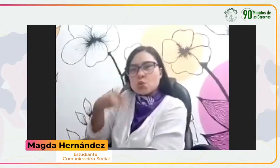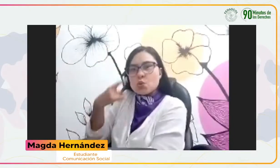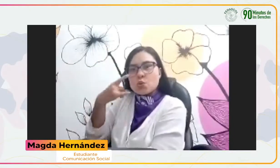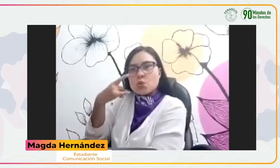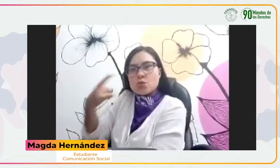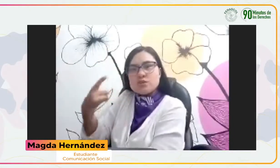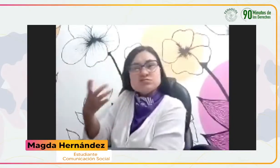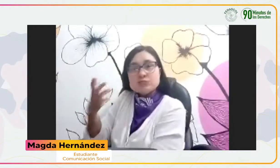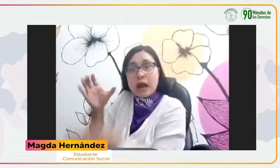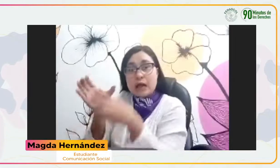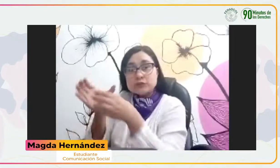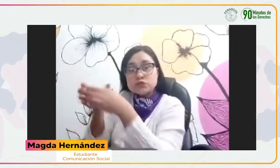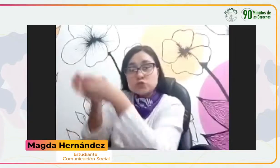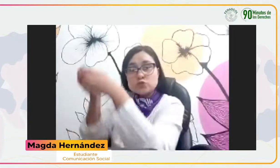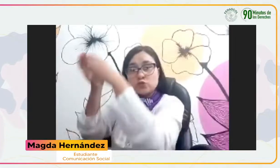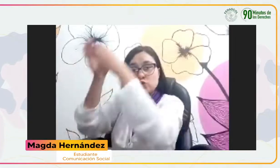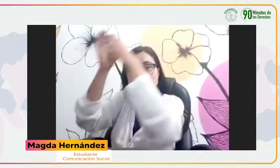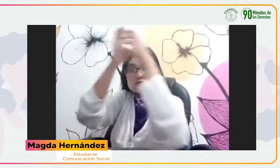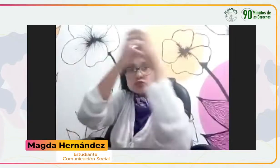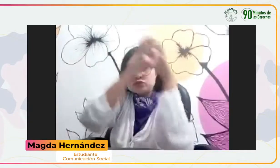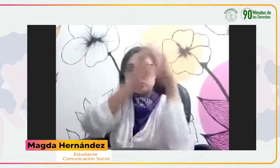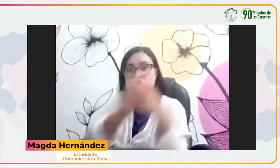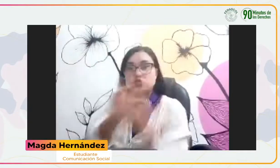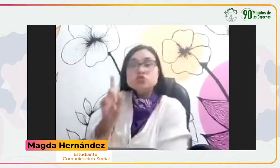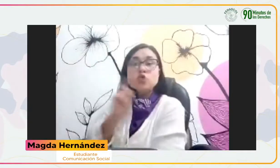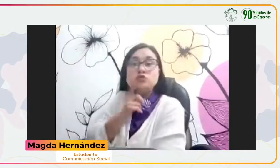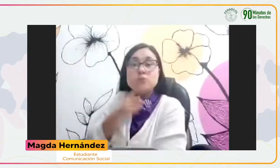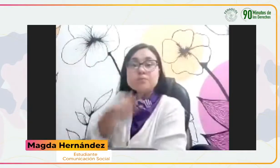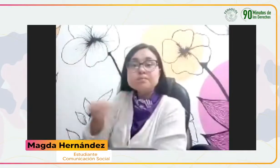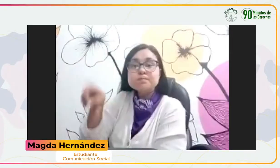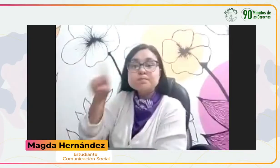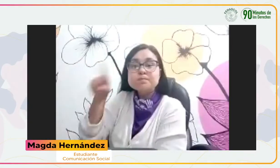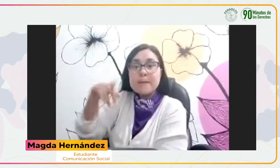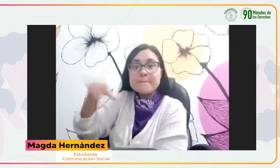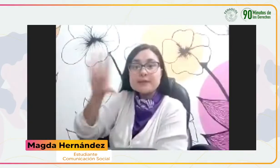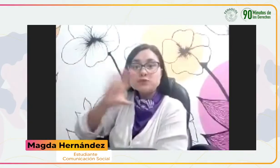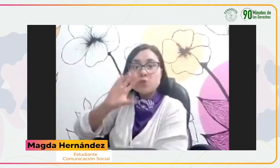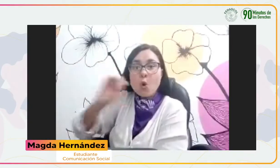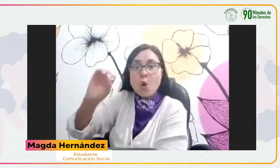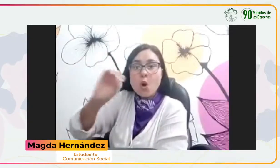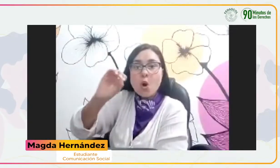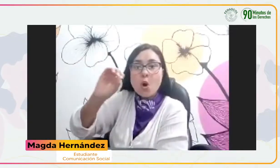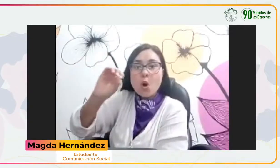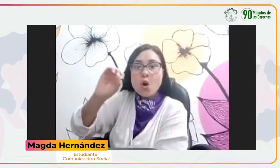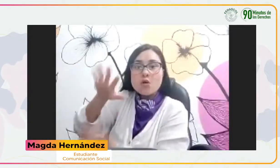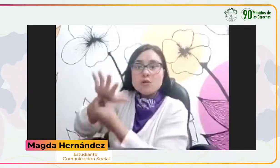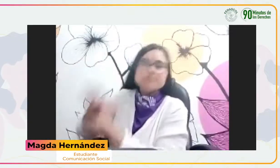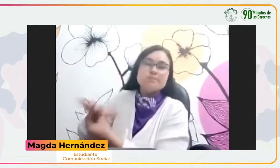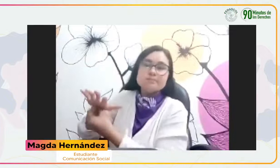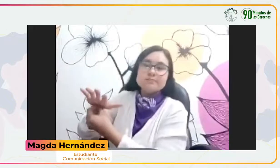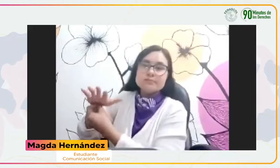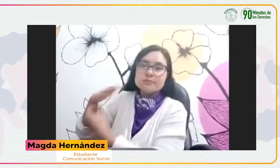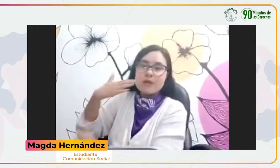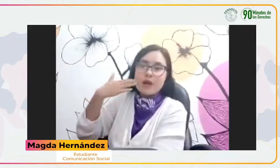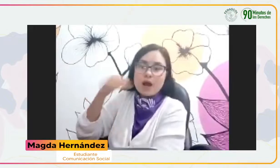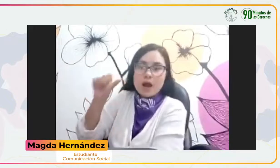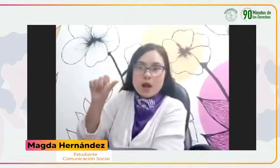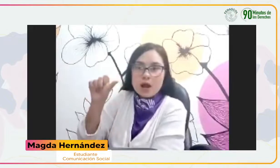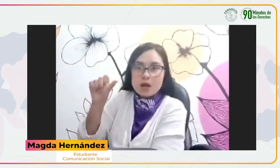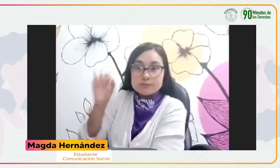recibido historias de diferentes mujeres, de diferentes asociaciones, mujeres sordas que se encuentran allá y se